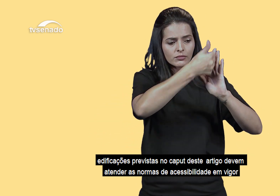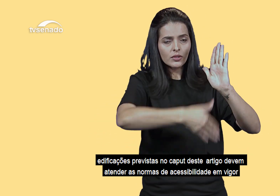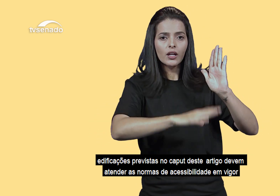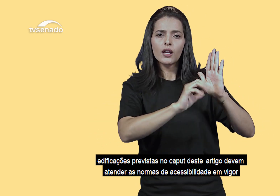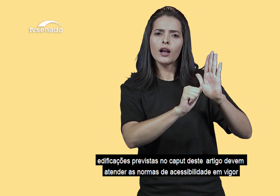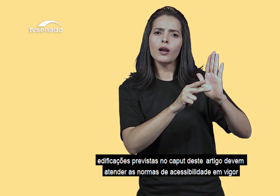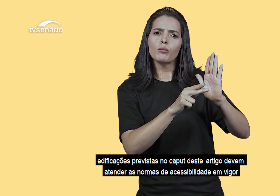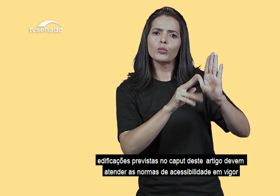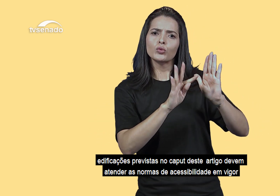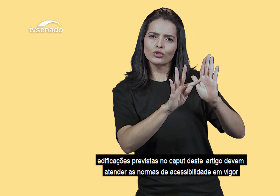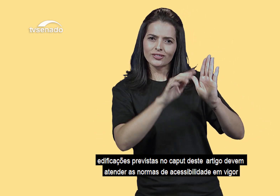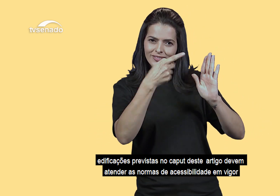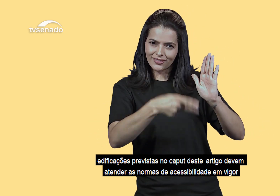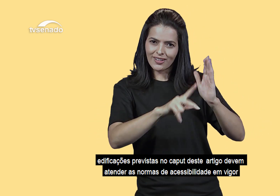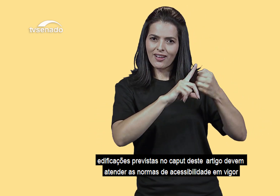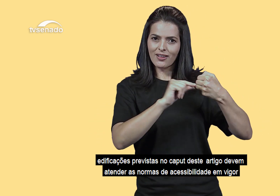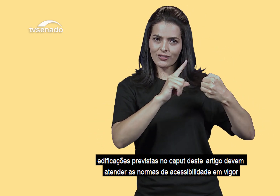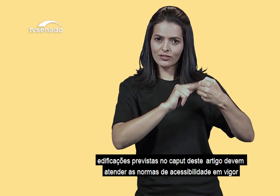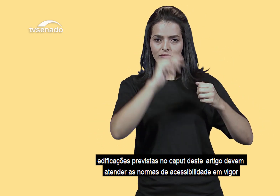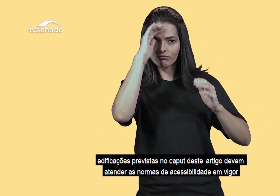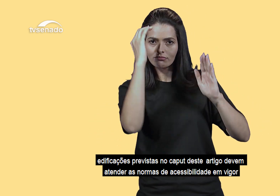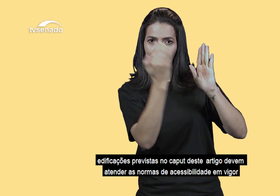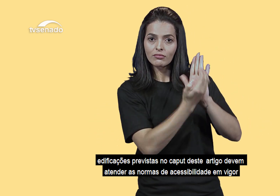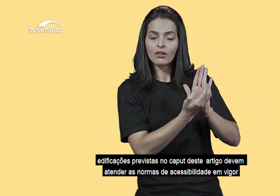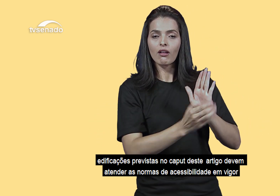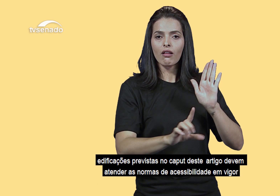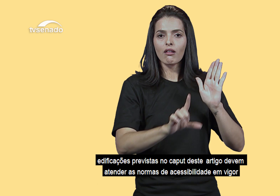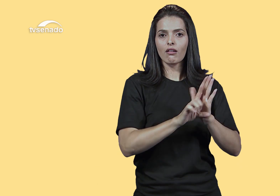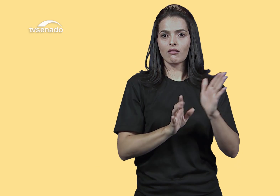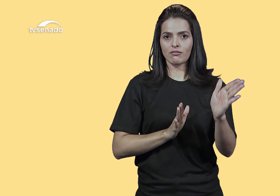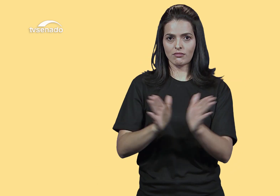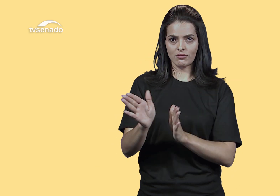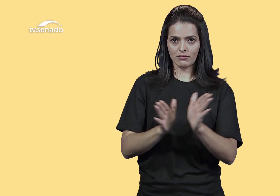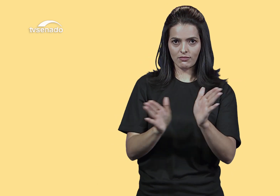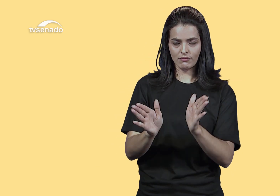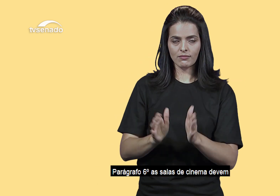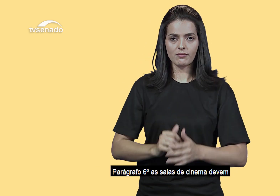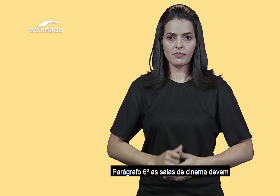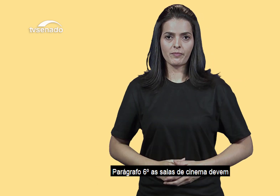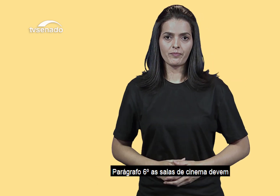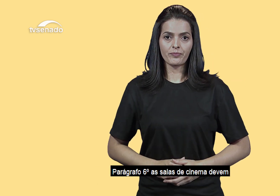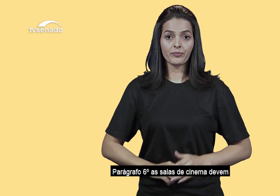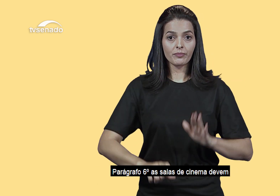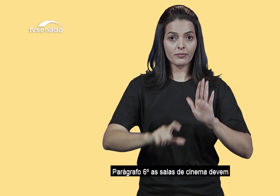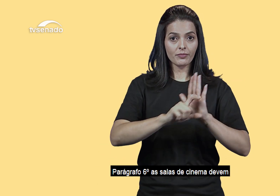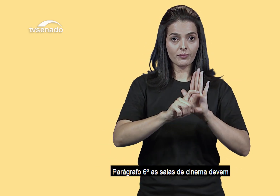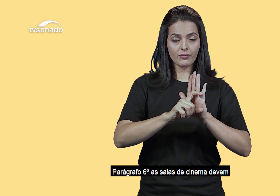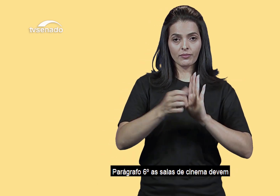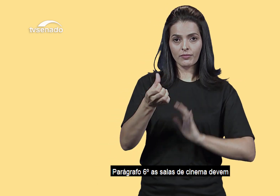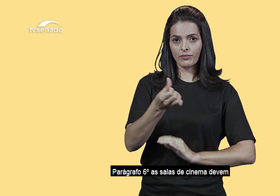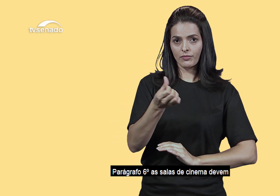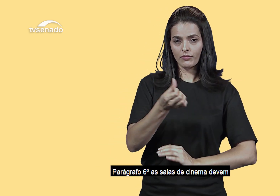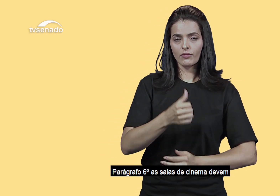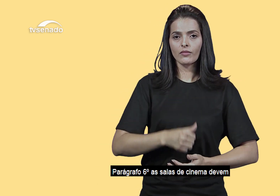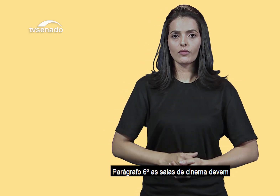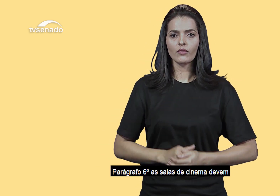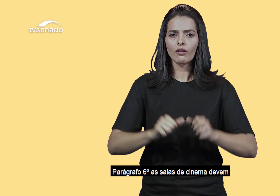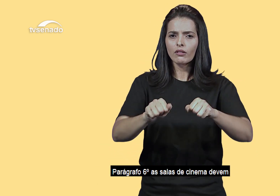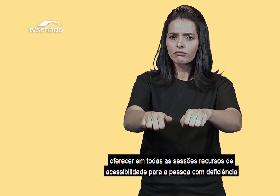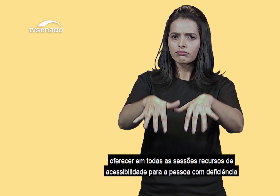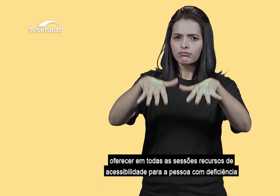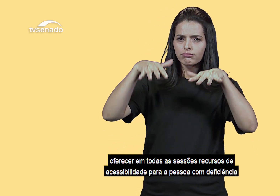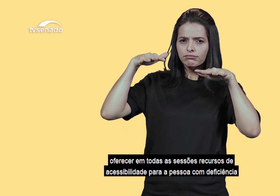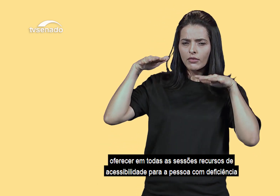devem atender às normas de acessibilidade em vigor Parágrafo 6º As salas de cinema